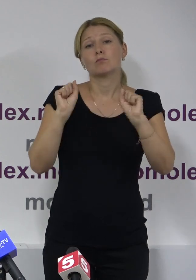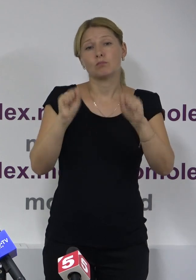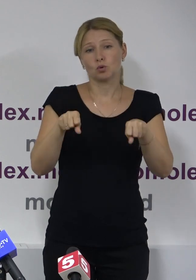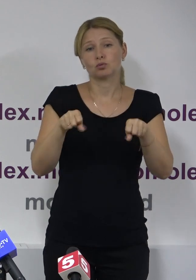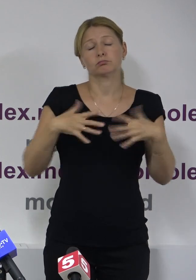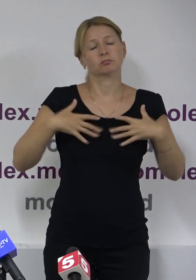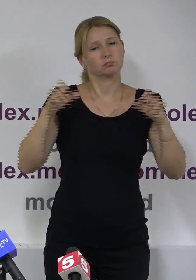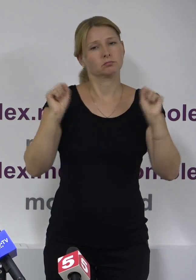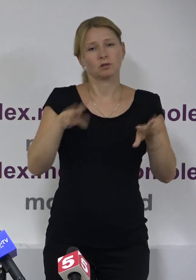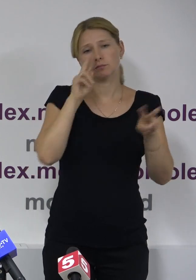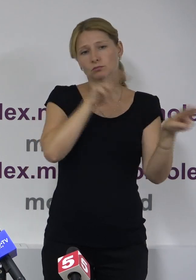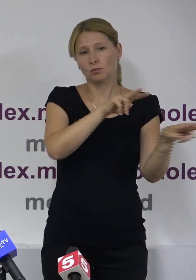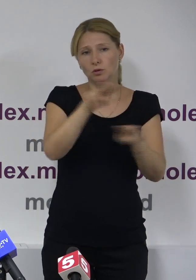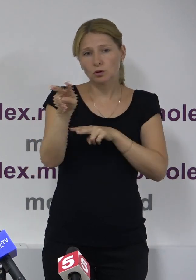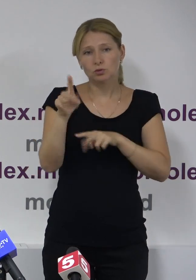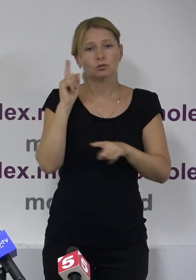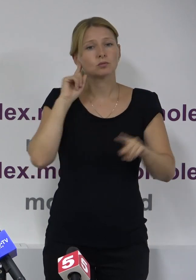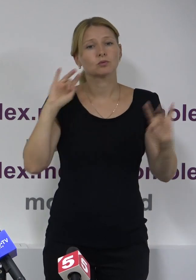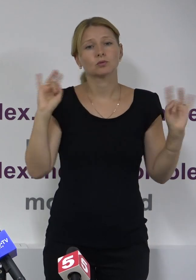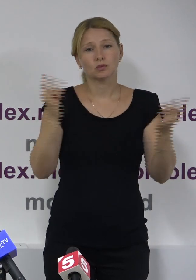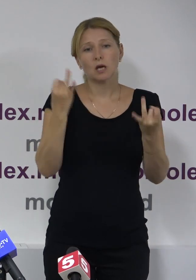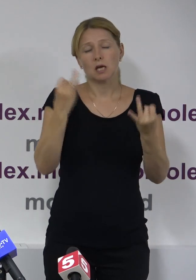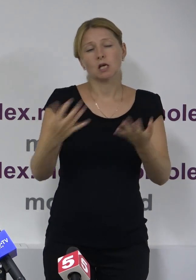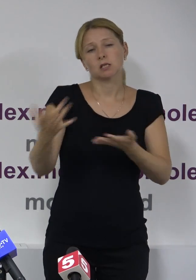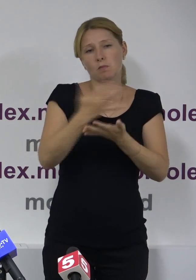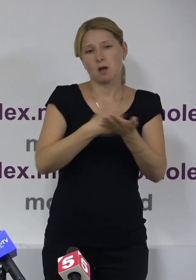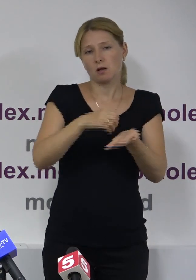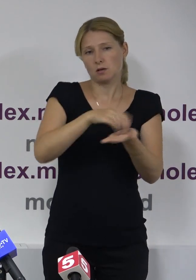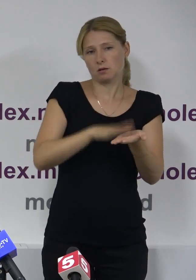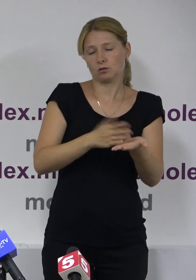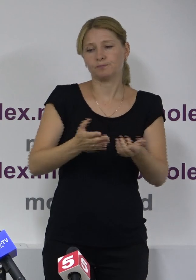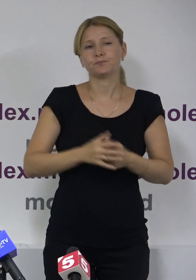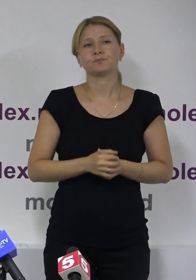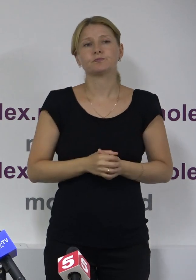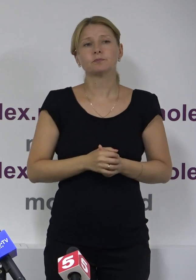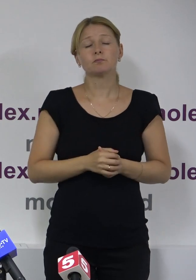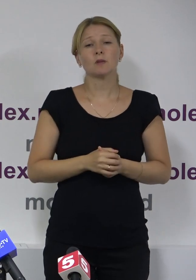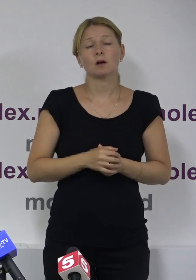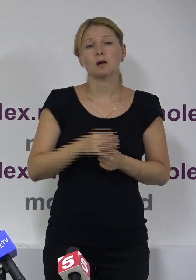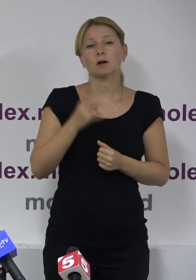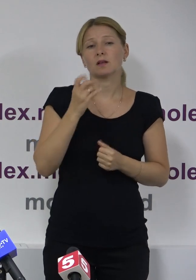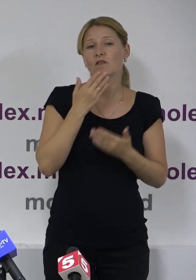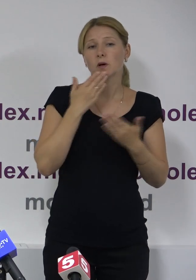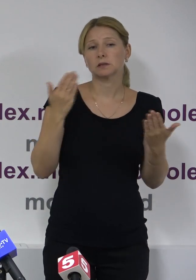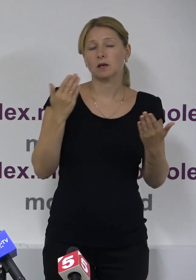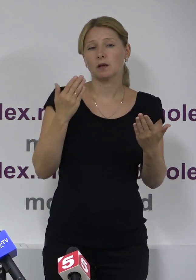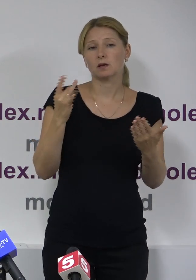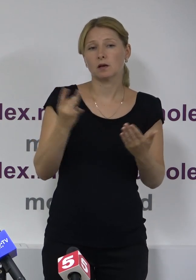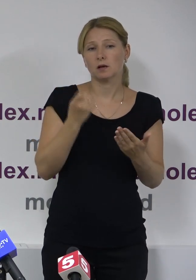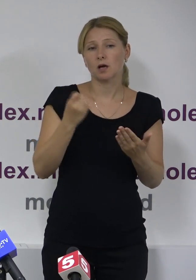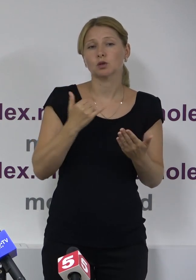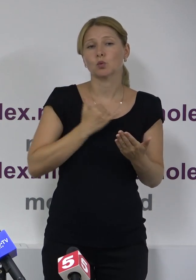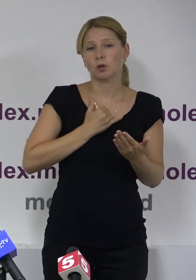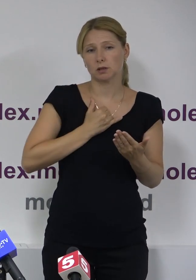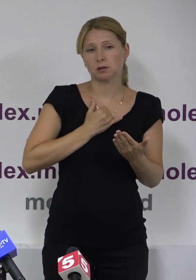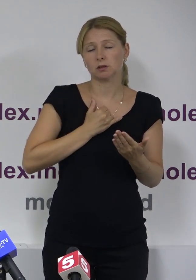depune eforturi în acest sens pentru a curma acest fenomen. Nu în ultimul rând, ca să nu uităm, mi-a scăpat